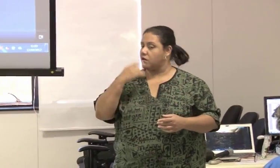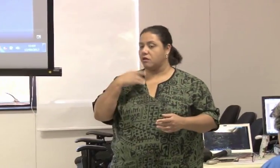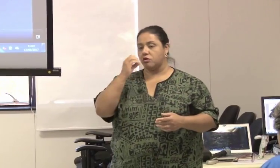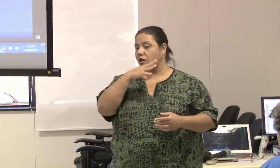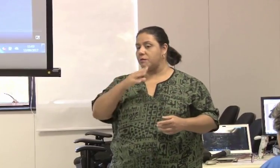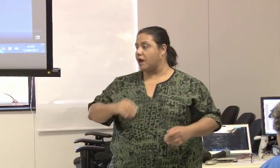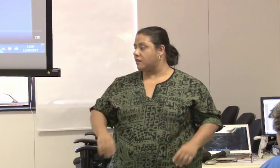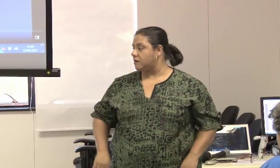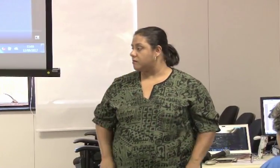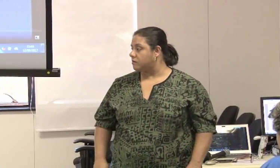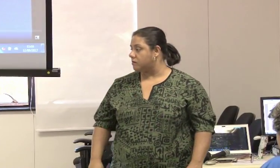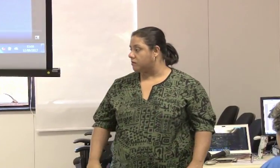estou eliminada.